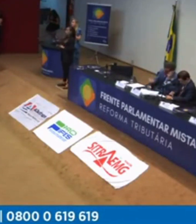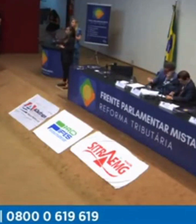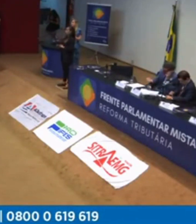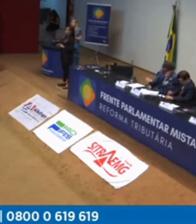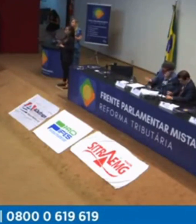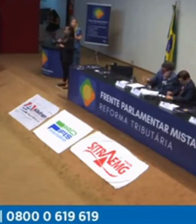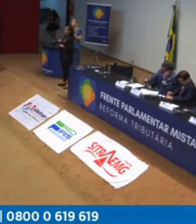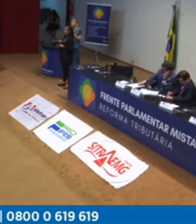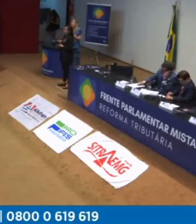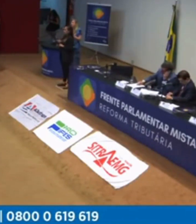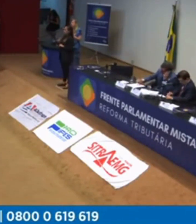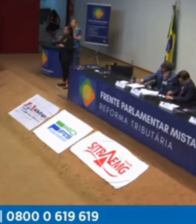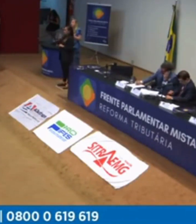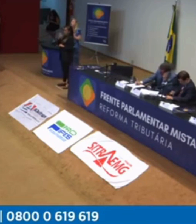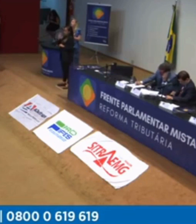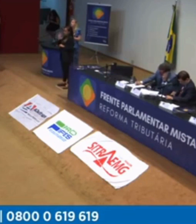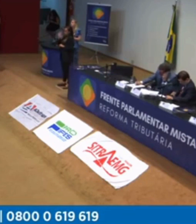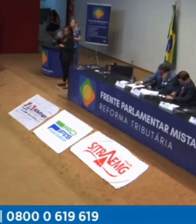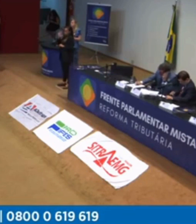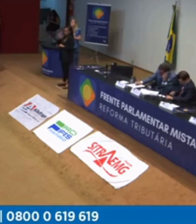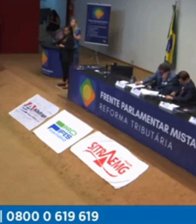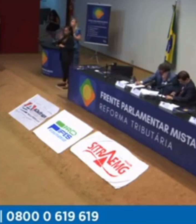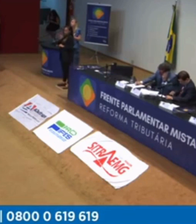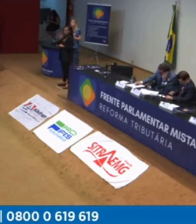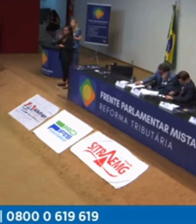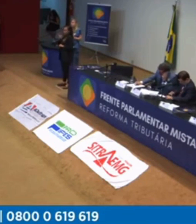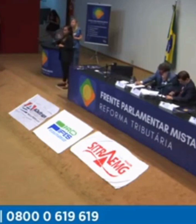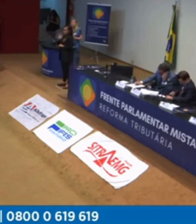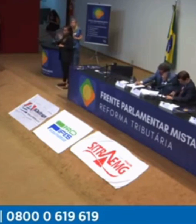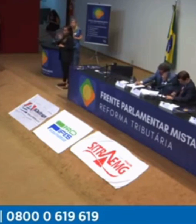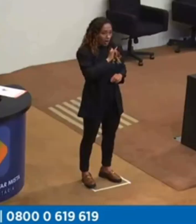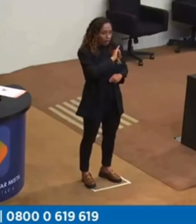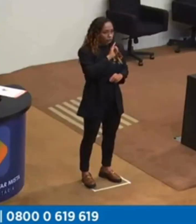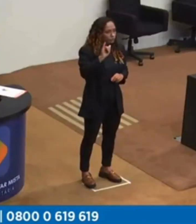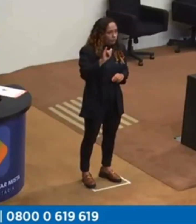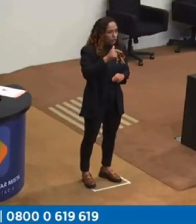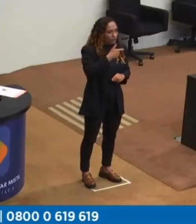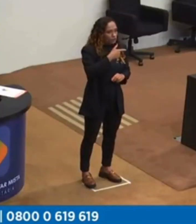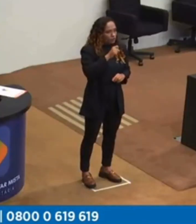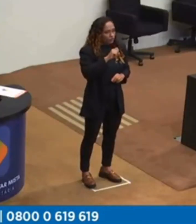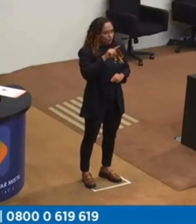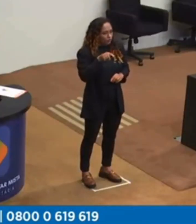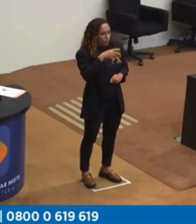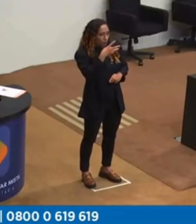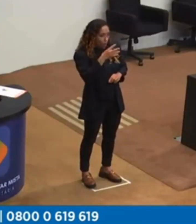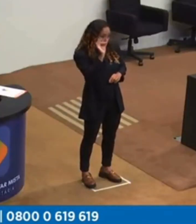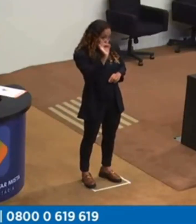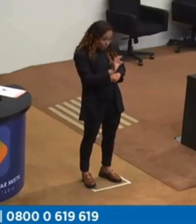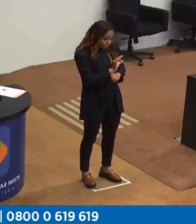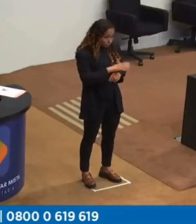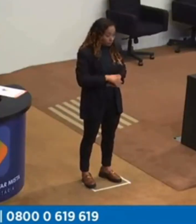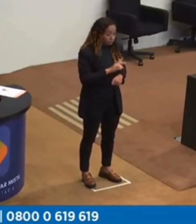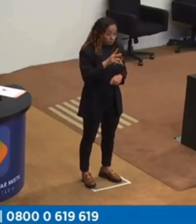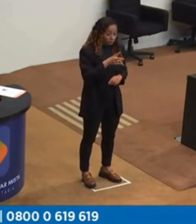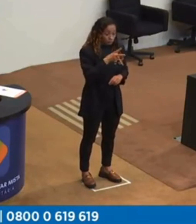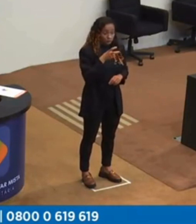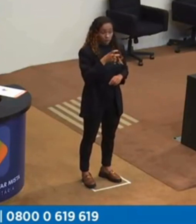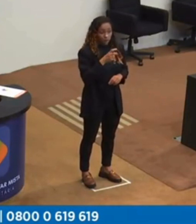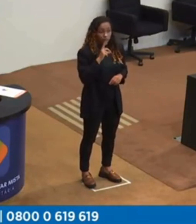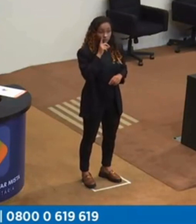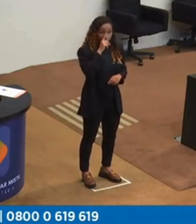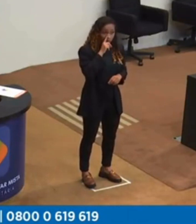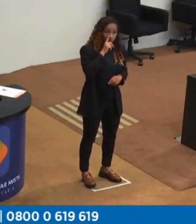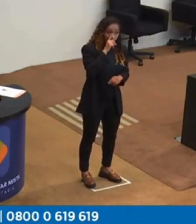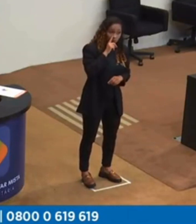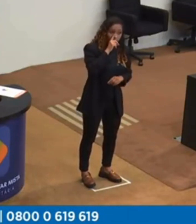alíquota elevada que o IPEA já anunciou, de 28,4%. A gente vê um